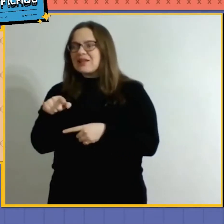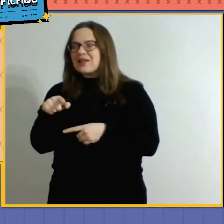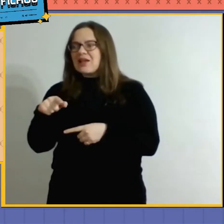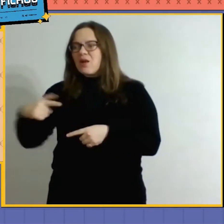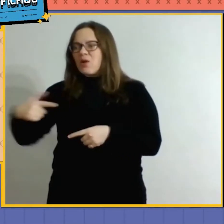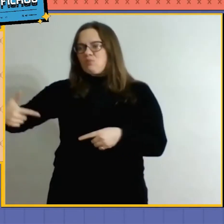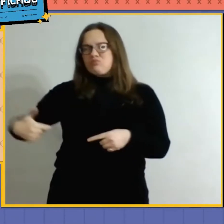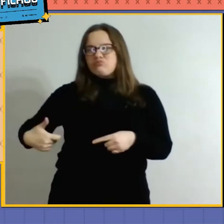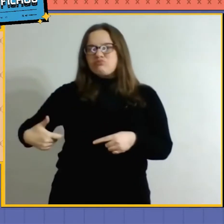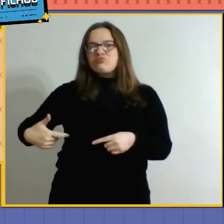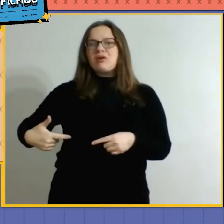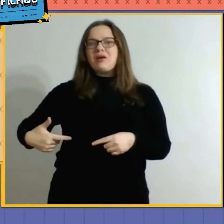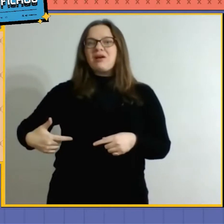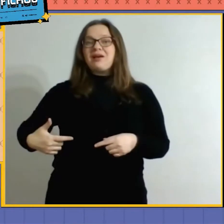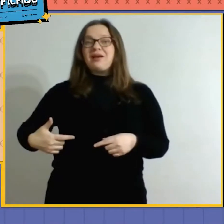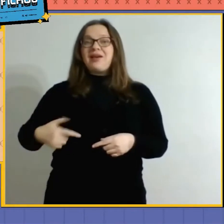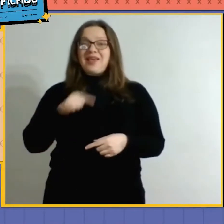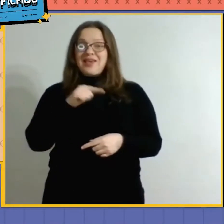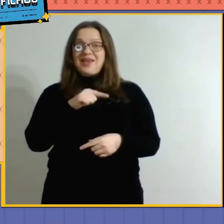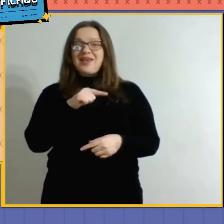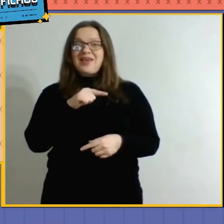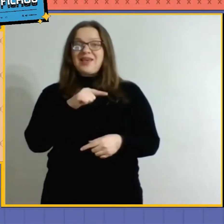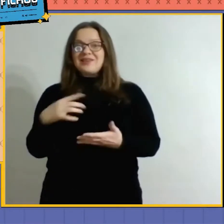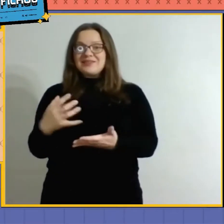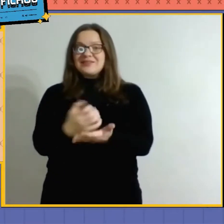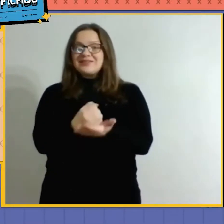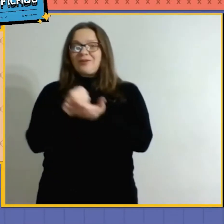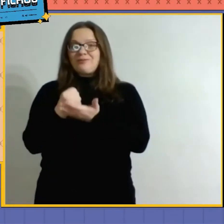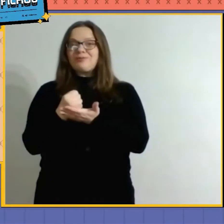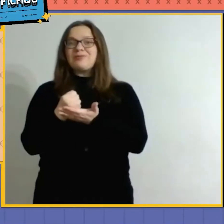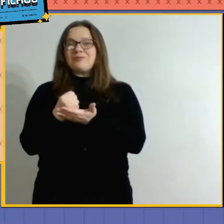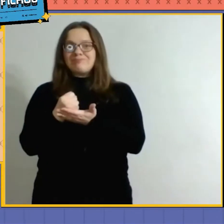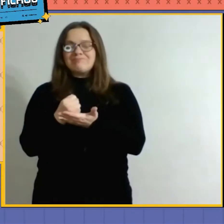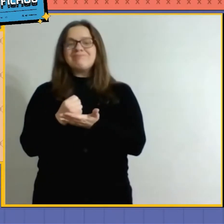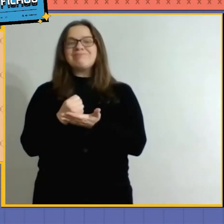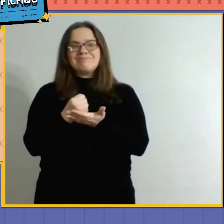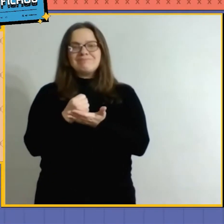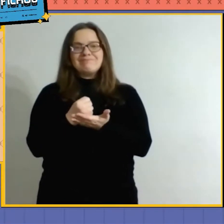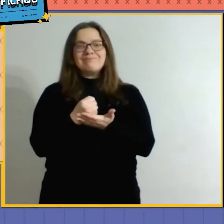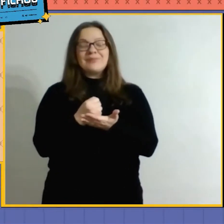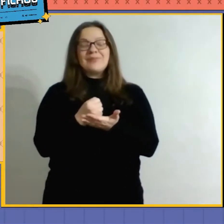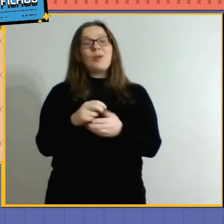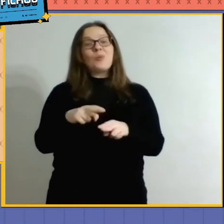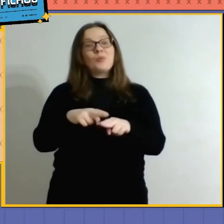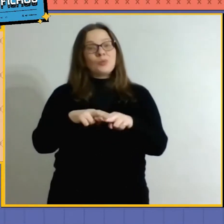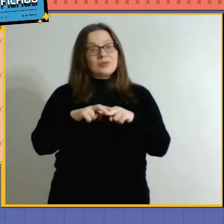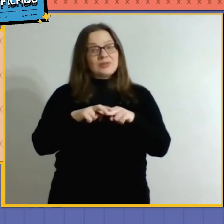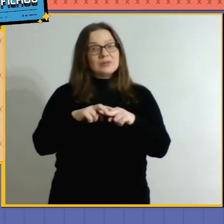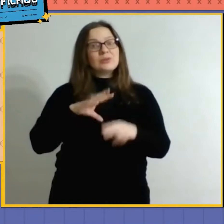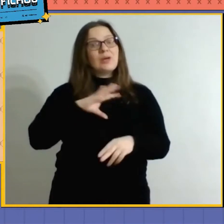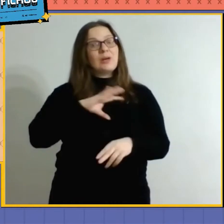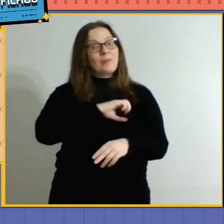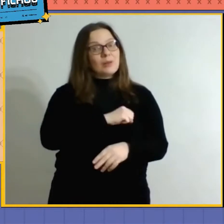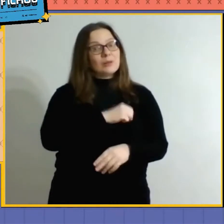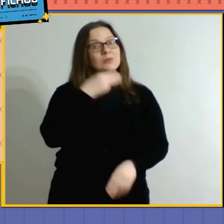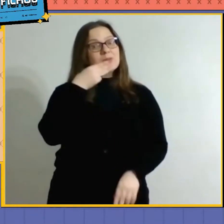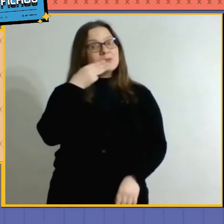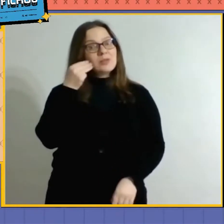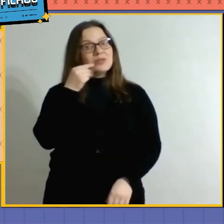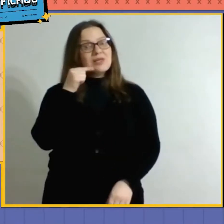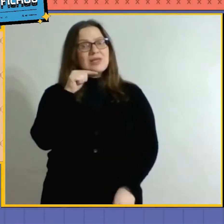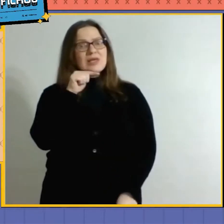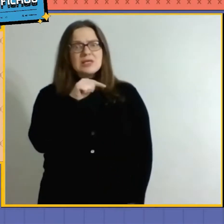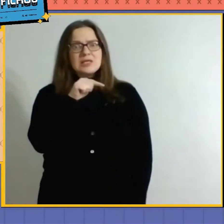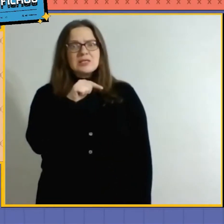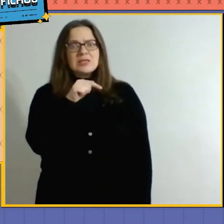doce estaria lá para socorrê-los em tão amados adolescentes que exemplo maravilhoso né Nós